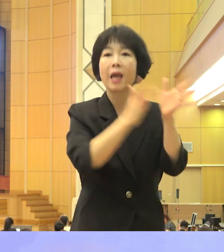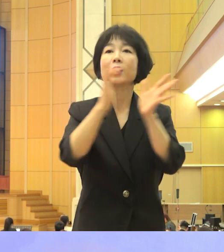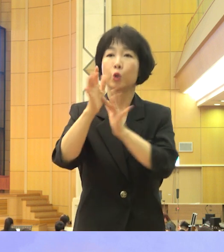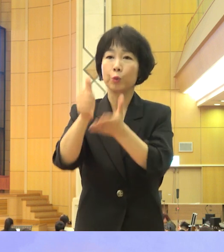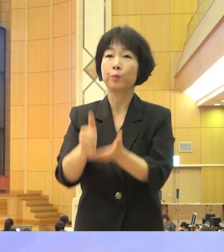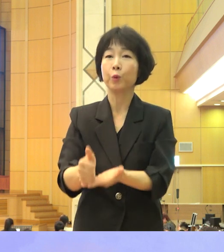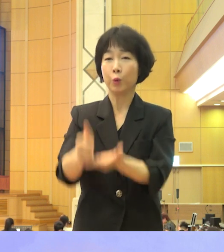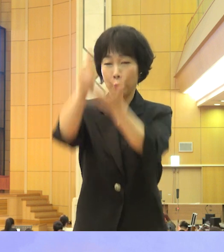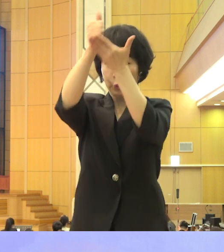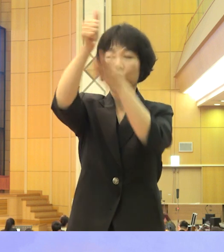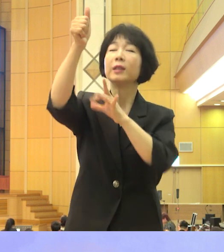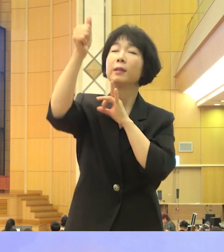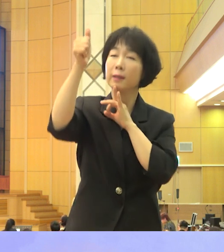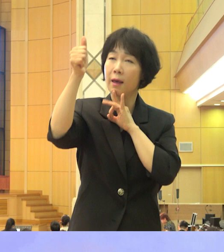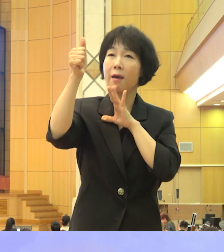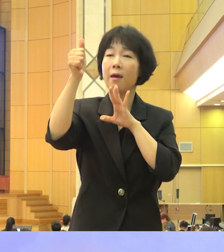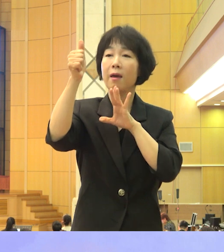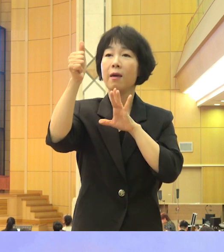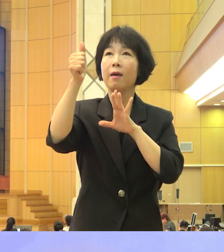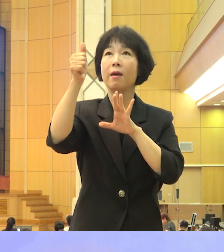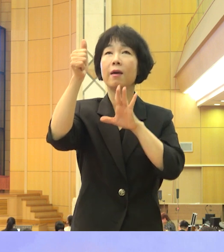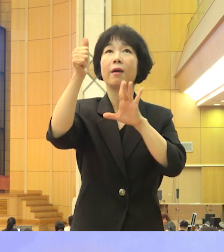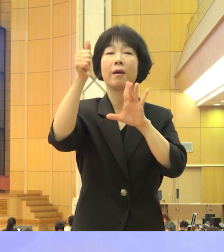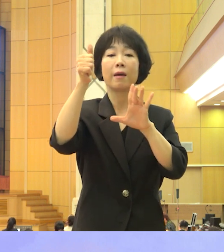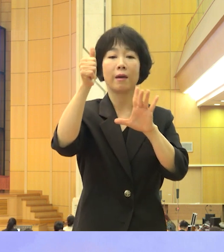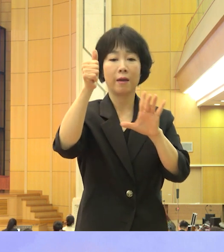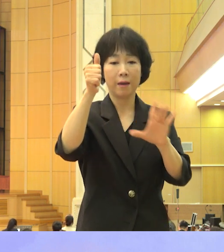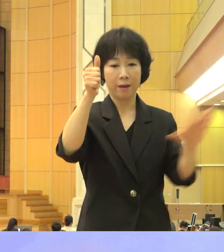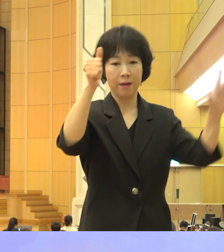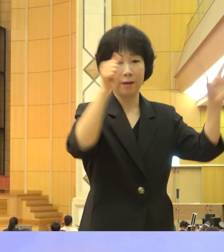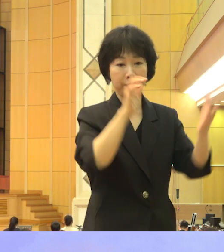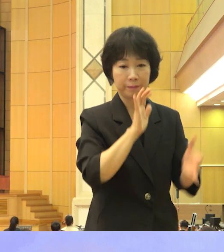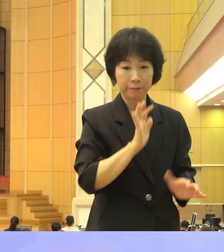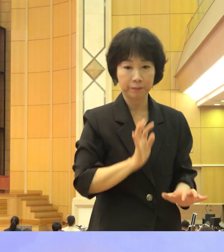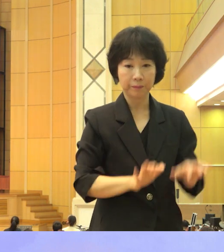오직 예수뿐이네.